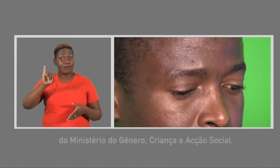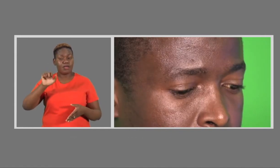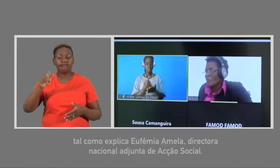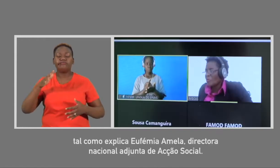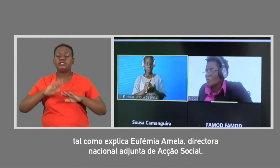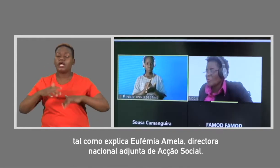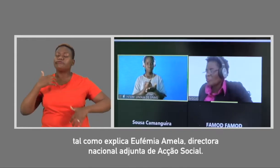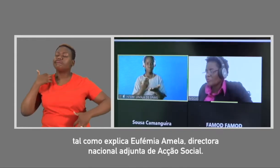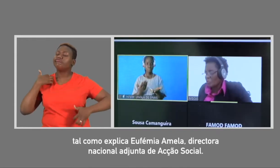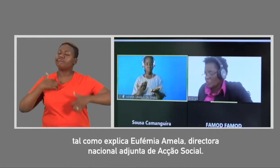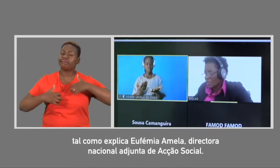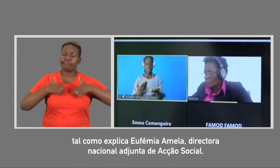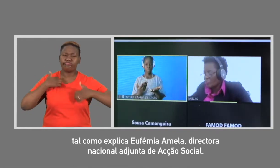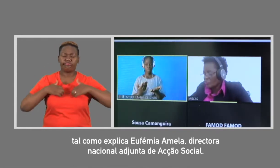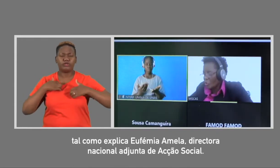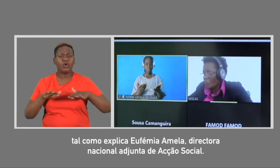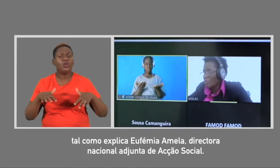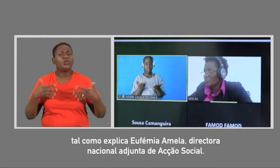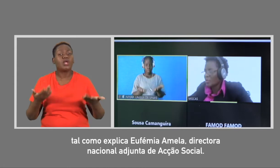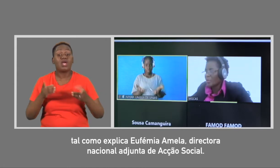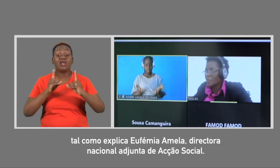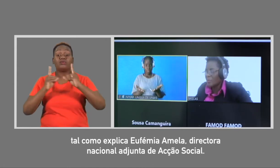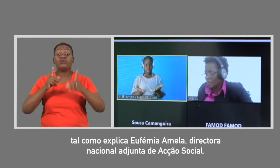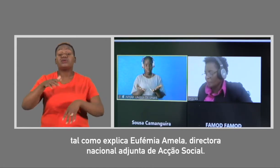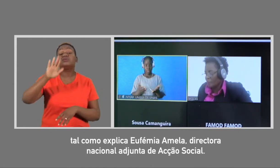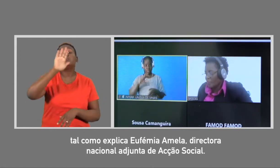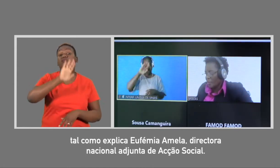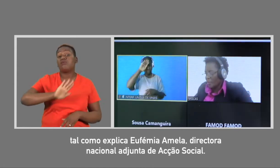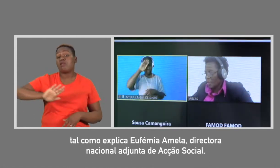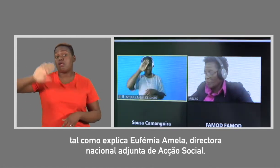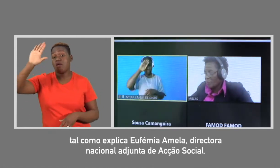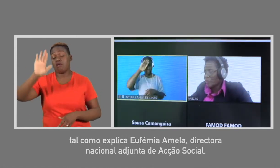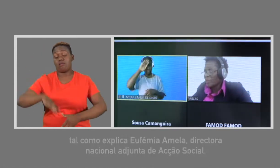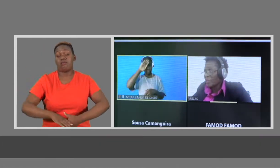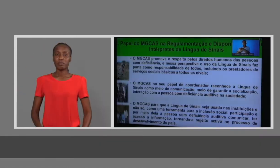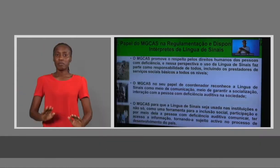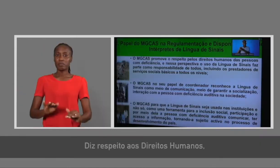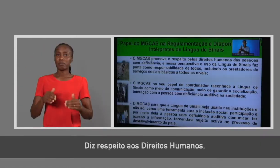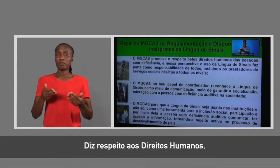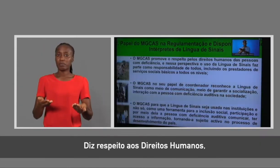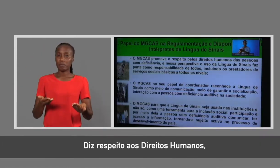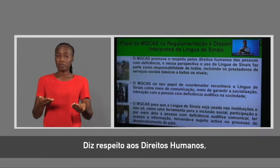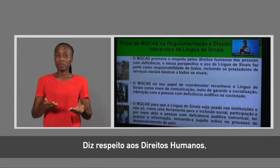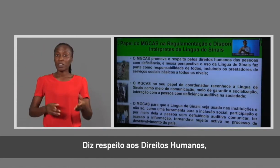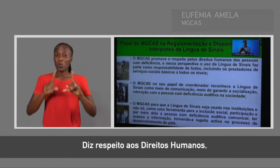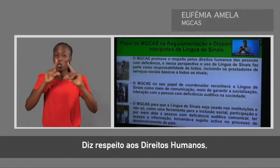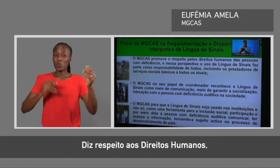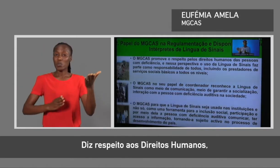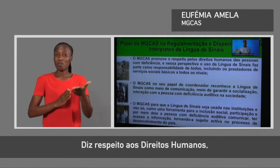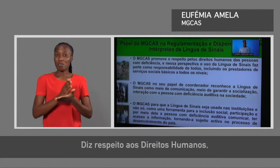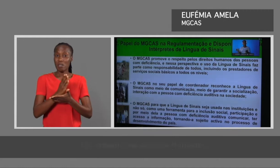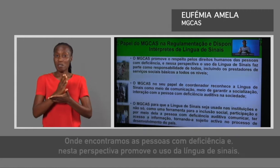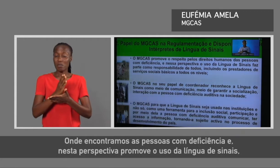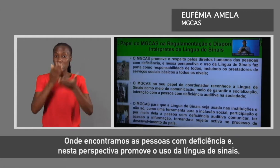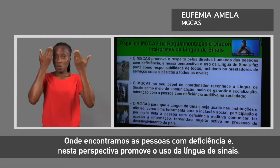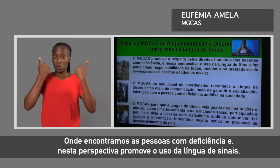Social, tal como explica a eufêmia Amela, Diretora Nacional Adjunta de Ação Social. Promove o respeito pelos direitos humanos,